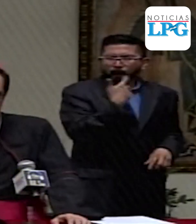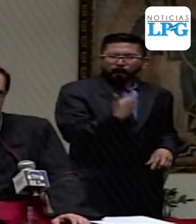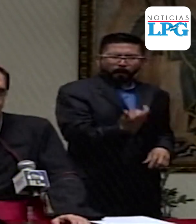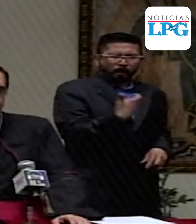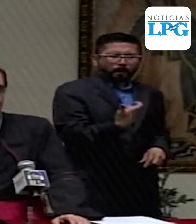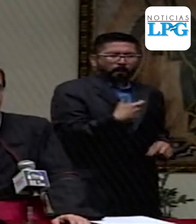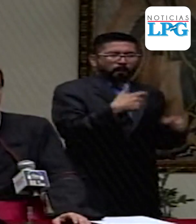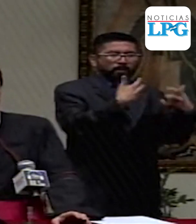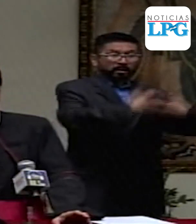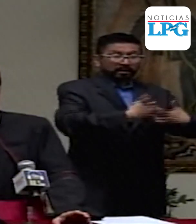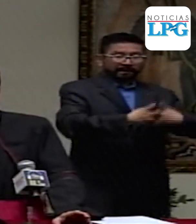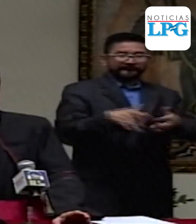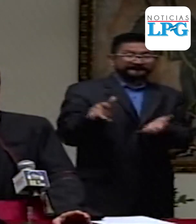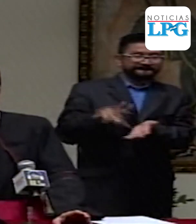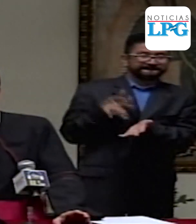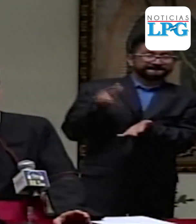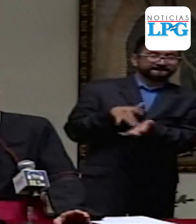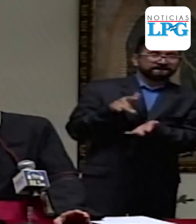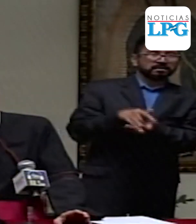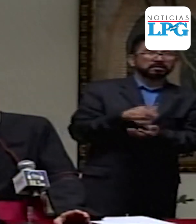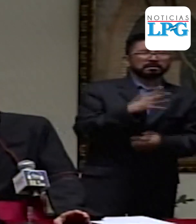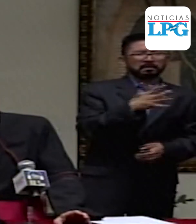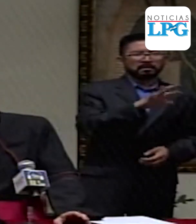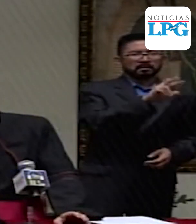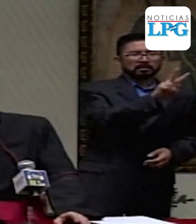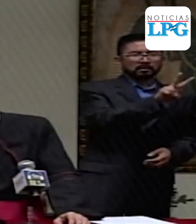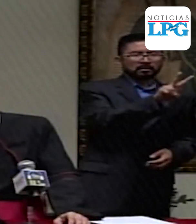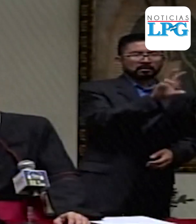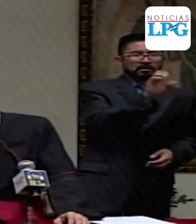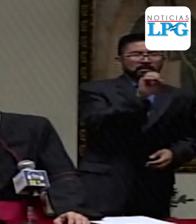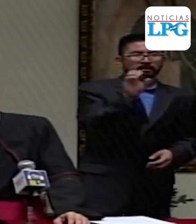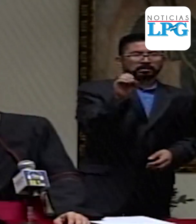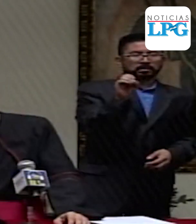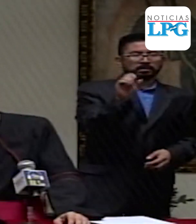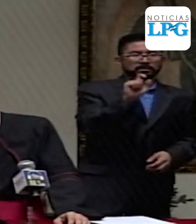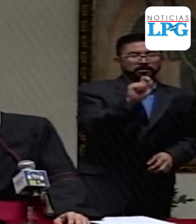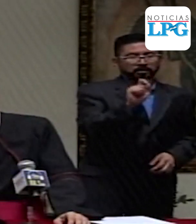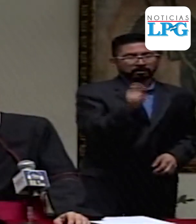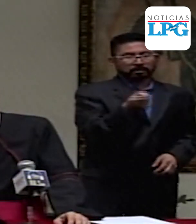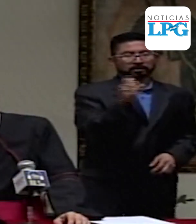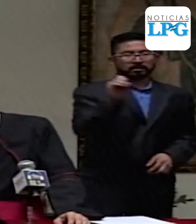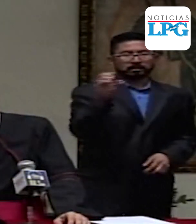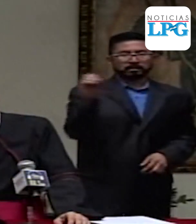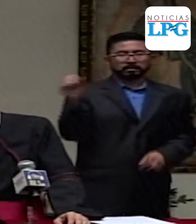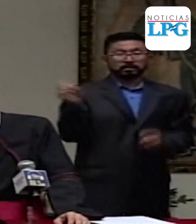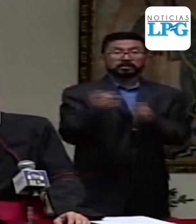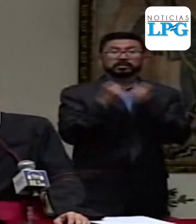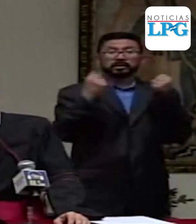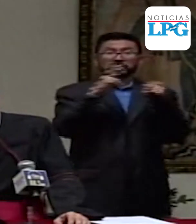Son más de $200 millones. Por manejar eso.